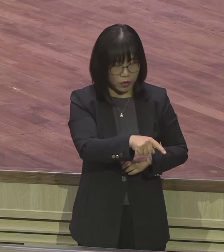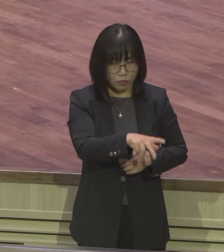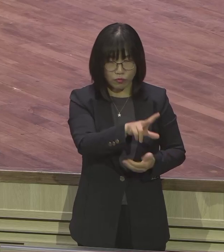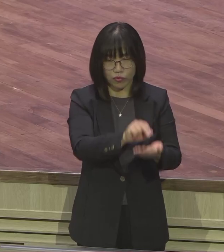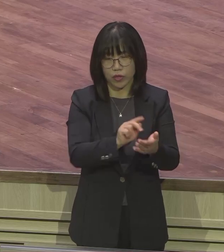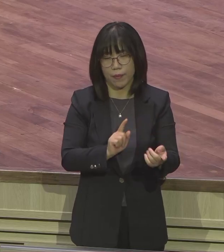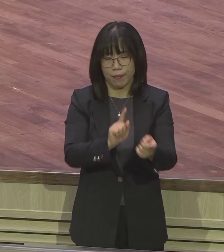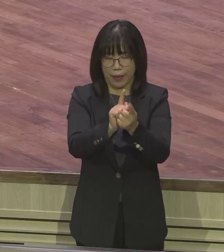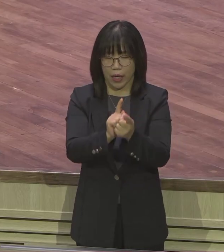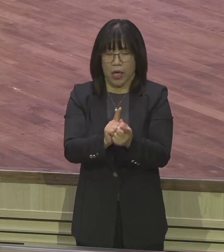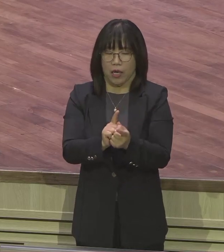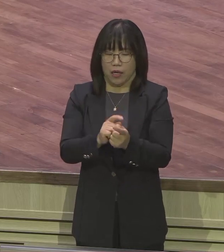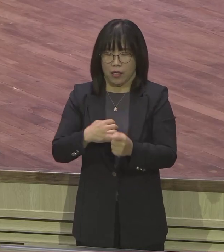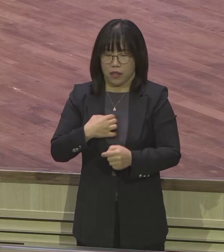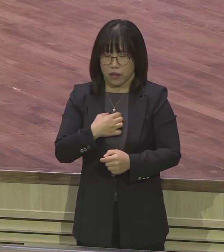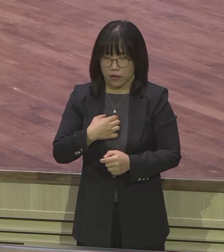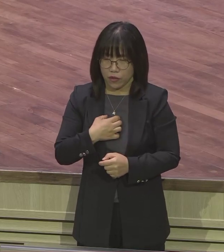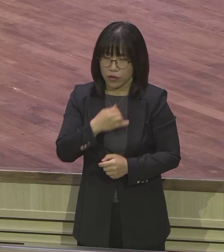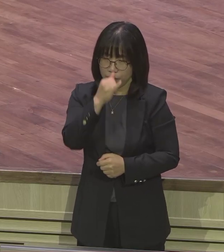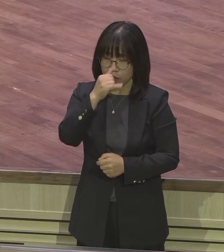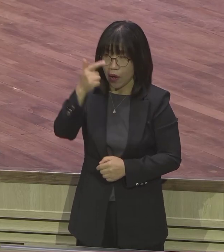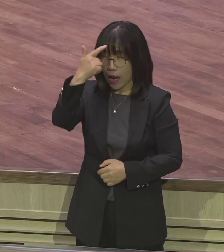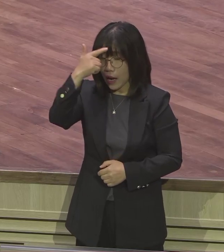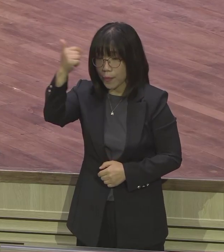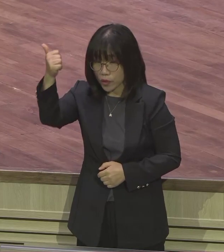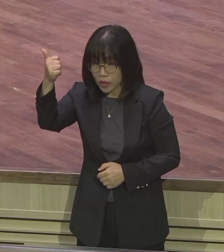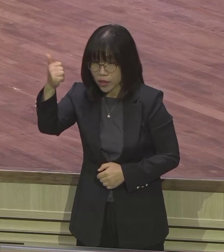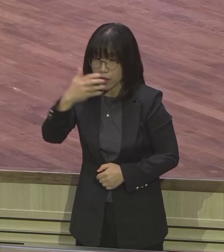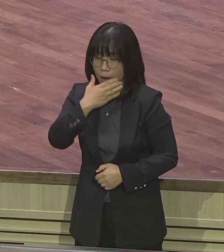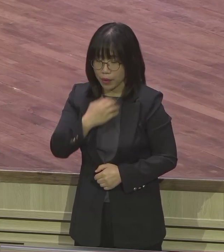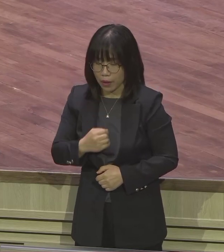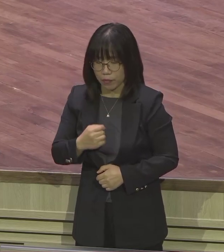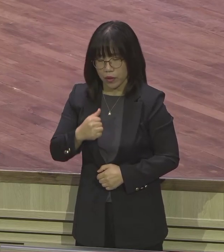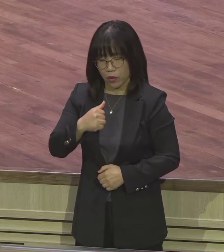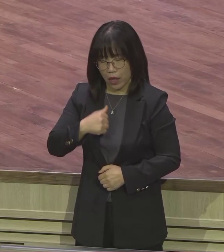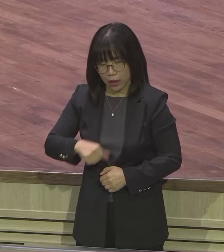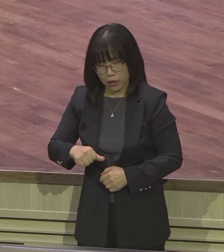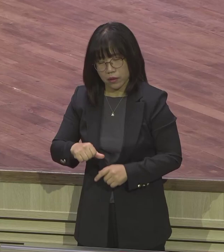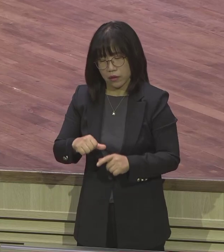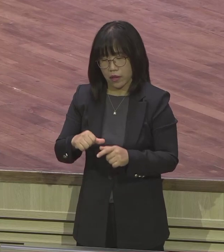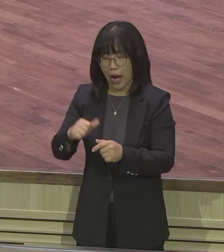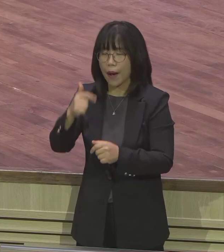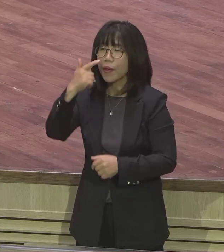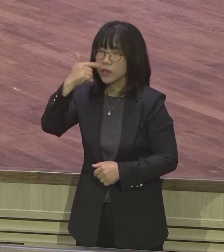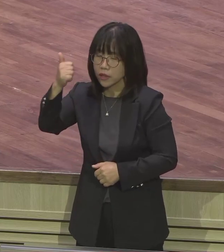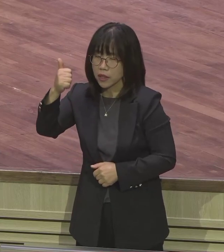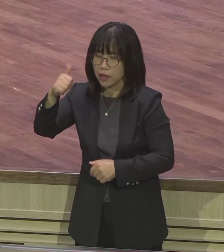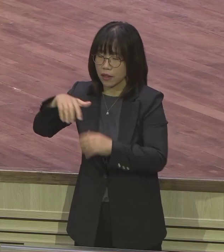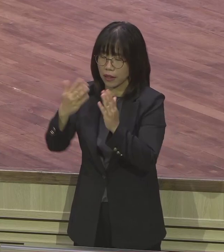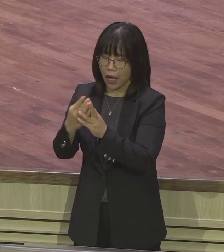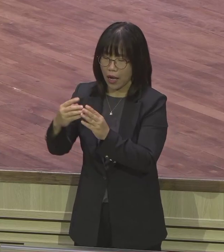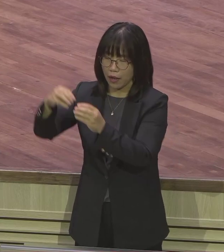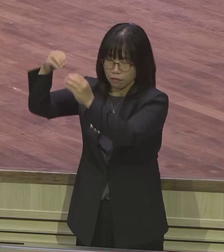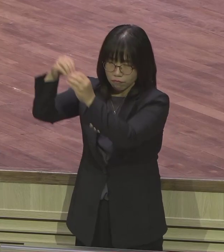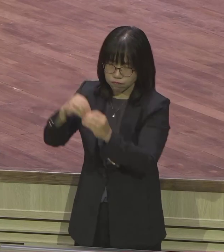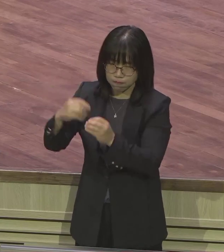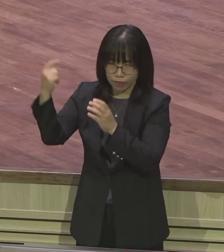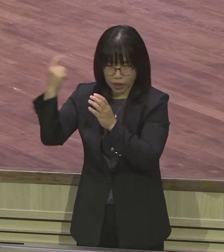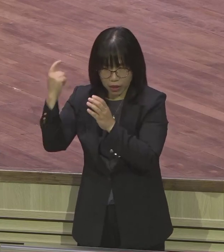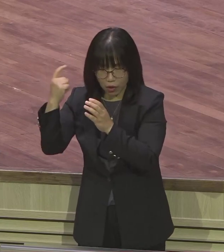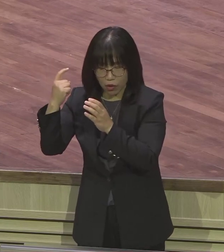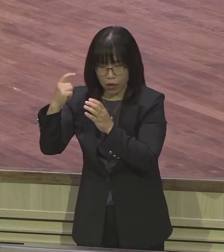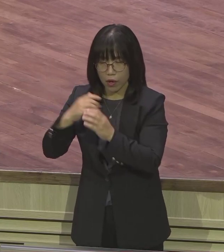너무 잘 알고 있단 말이에요. 할아버지, 이 아버지 통해서 들었단 말이에요. 그러니까 못 내려가는 거예요. 애굽 내려가야